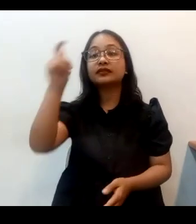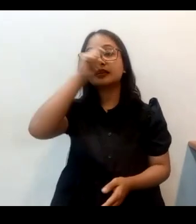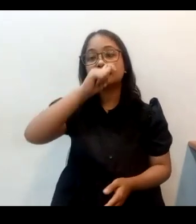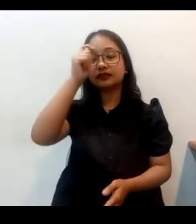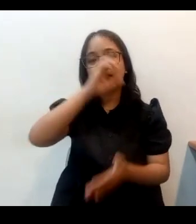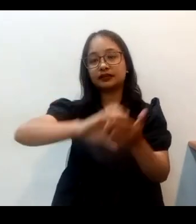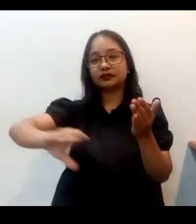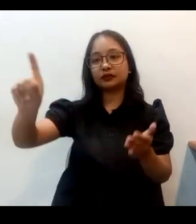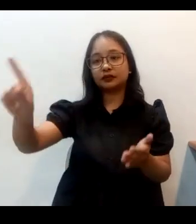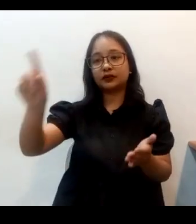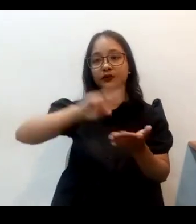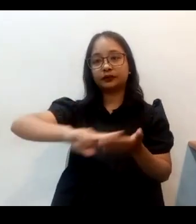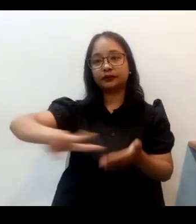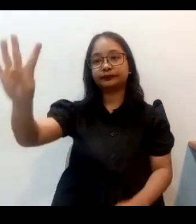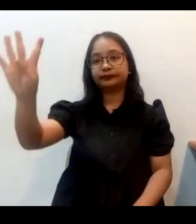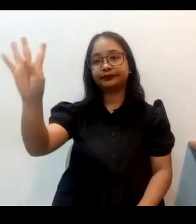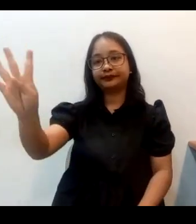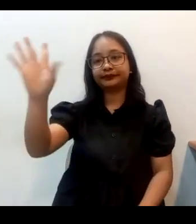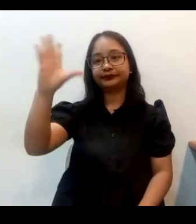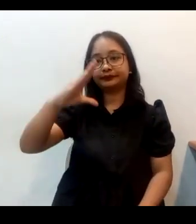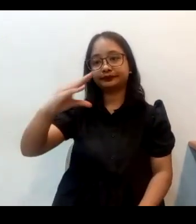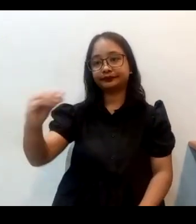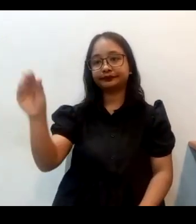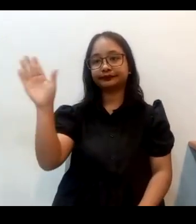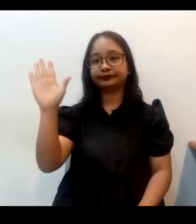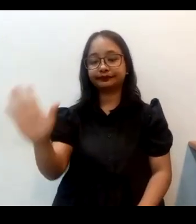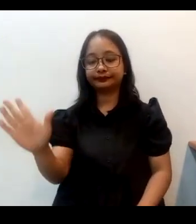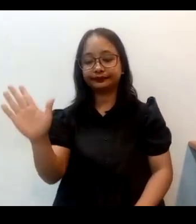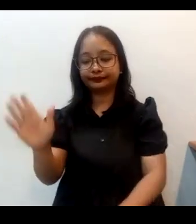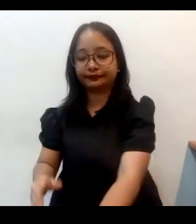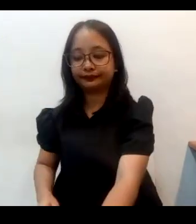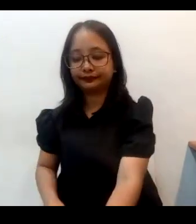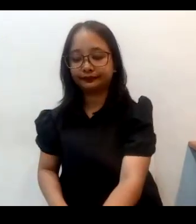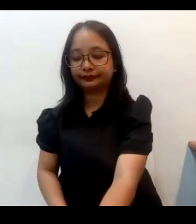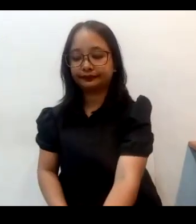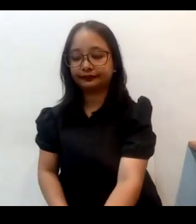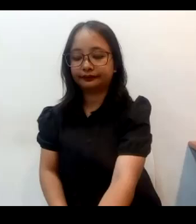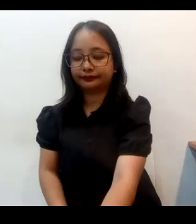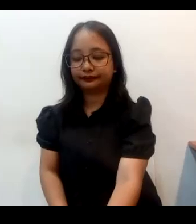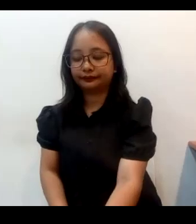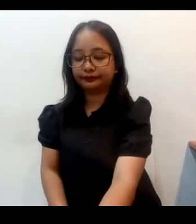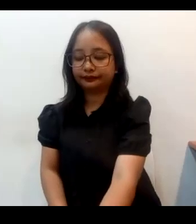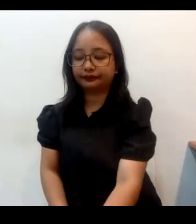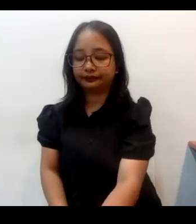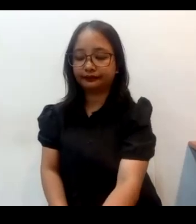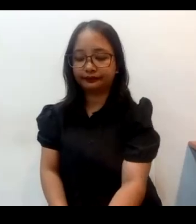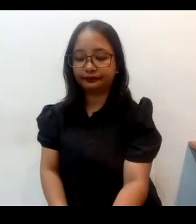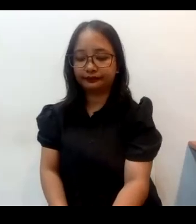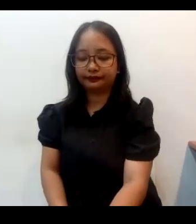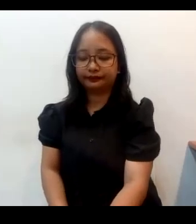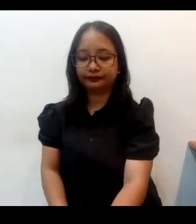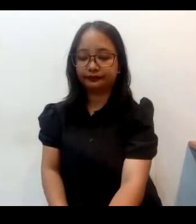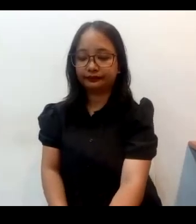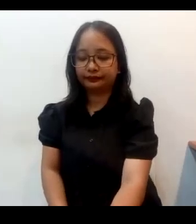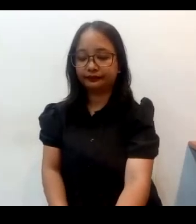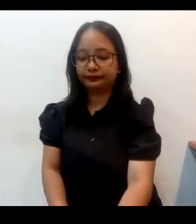5. talatang 4 hanggang 5. Verse 4, knowing, beloved brethren, your election by God.